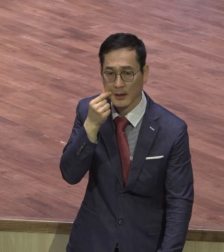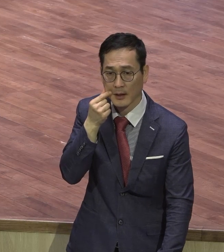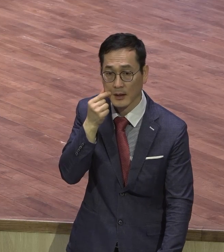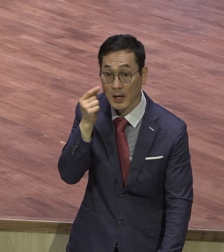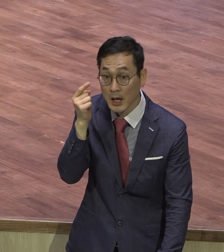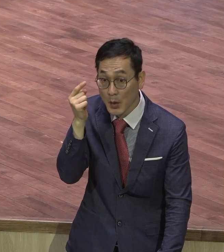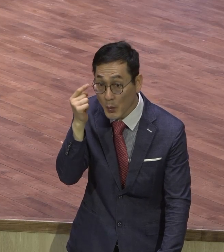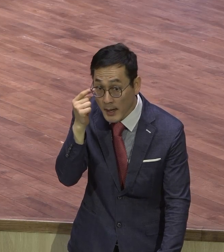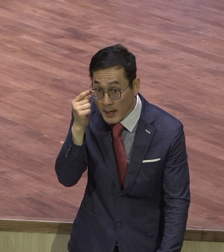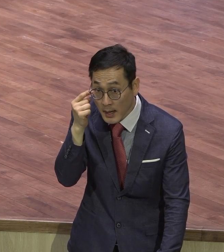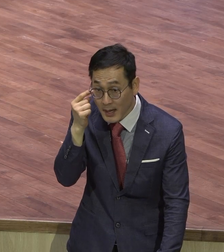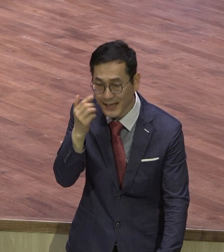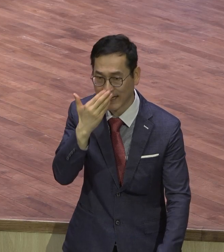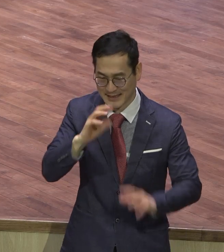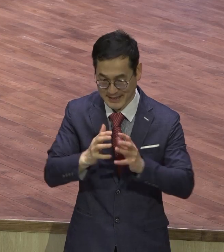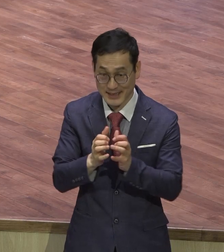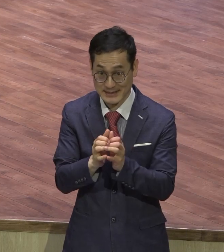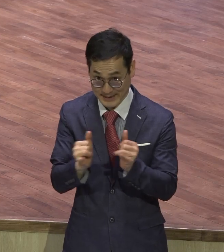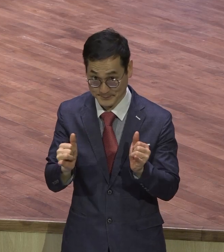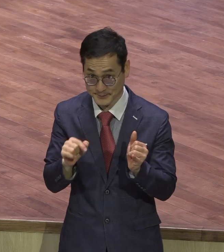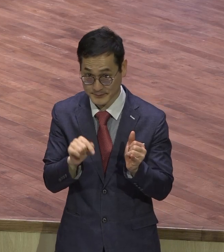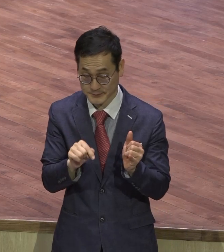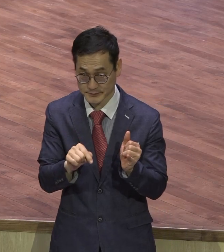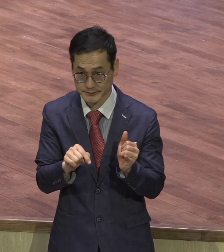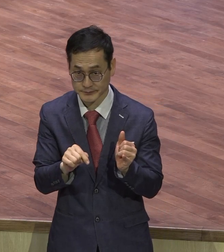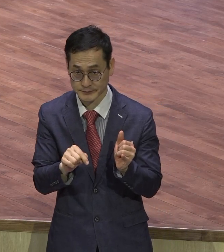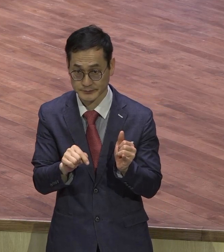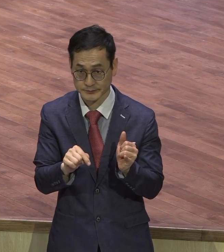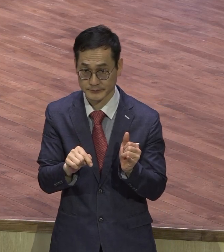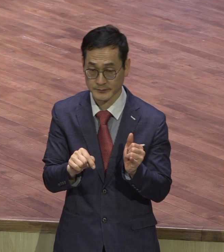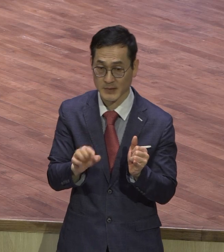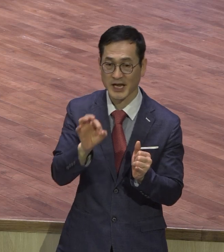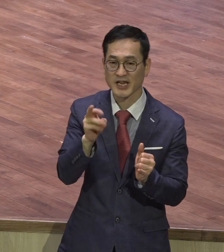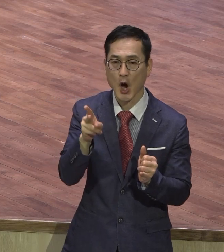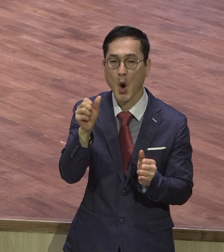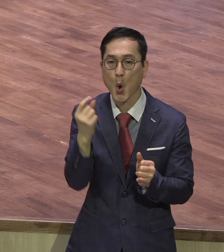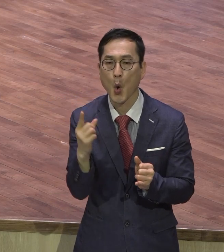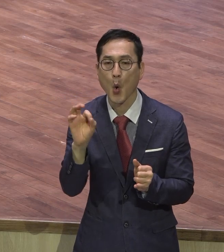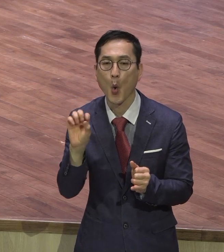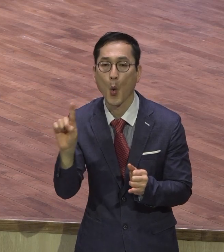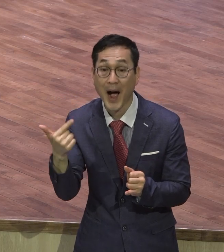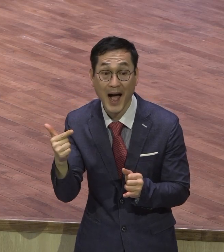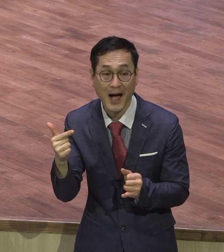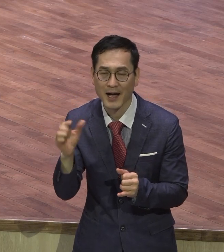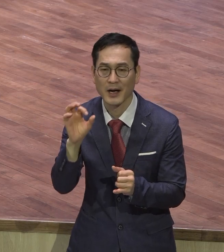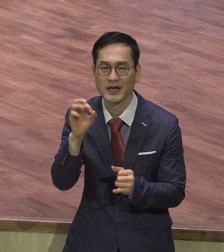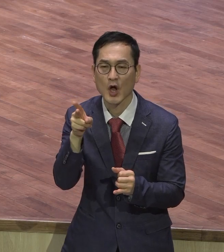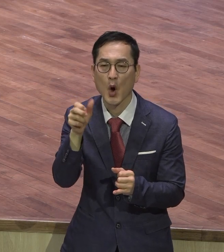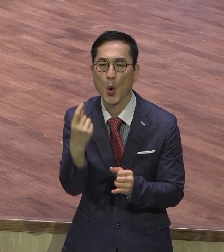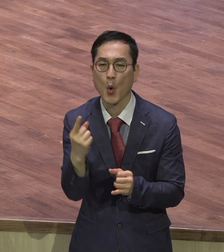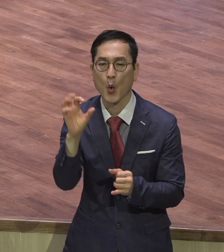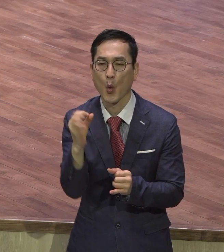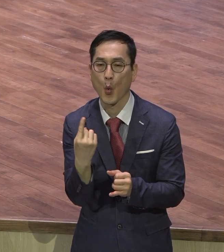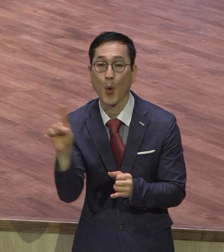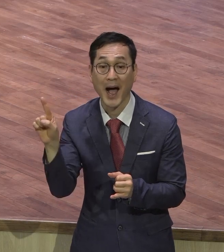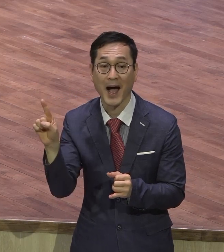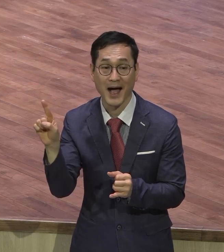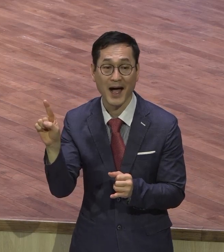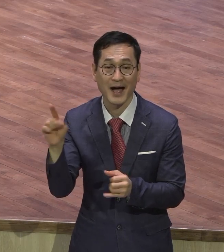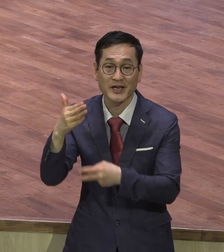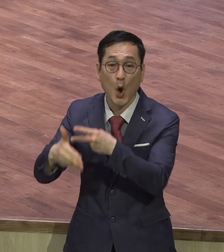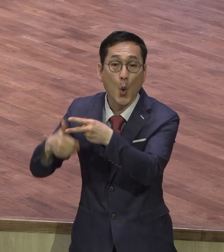왜냐? 이스라엘 사람들은요, 여호와 하나님 이름이잖아요. 나는 여호와니라 그랬잖아요.